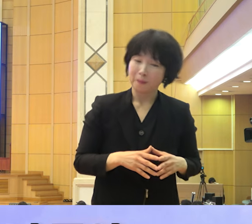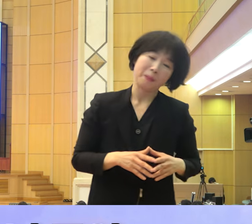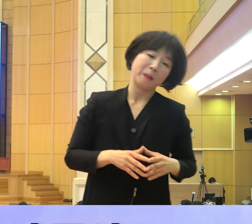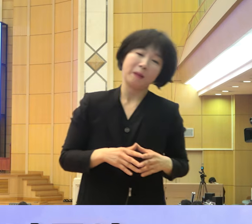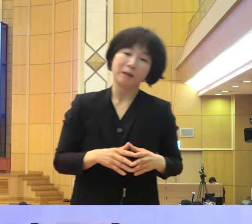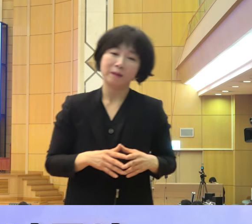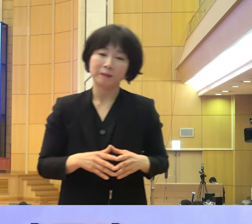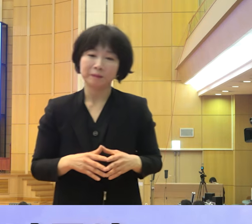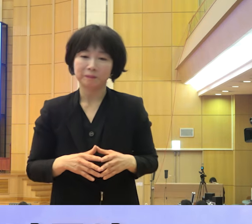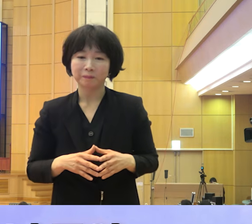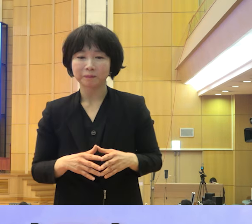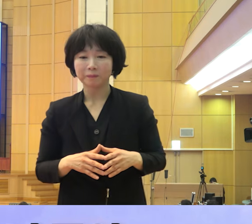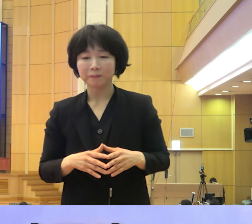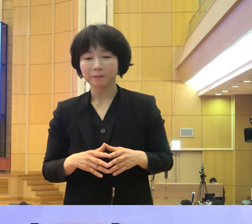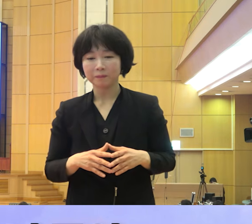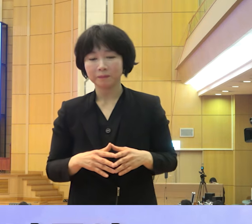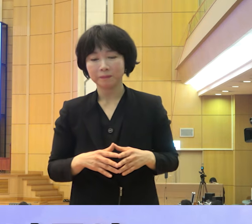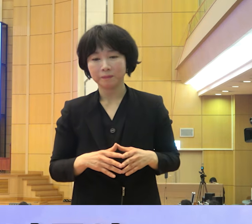직전에